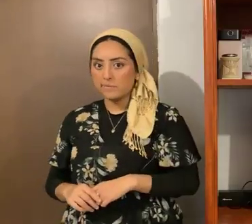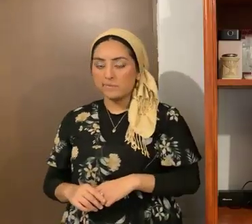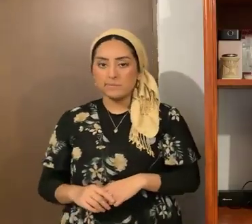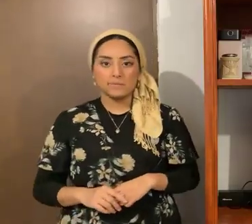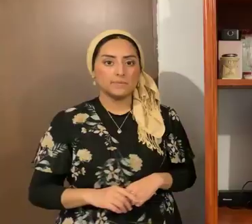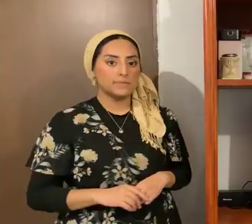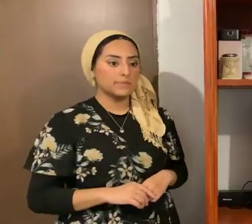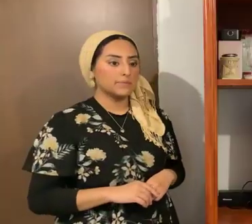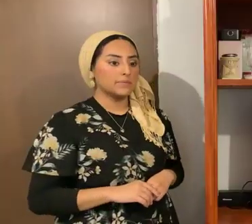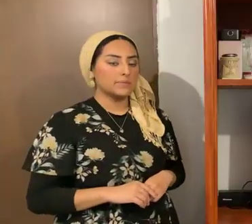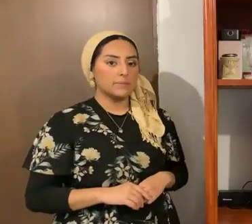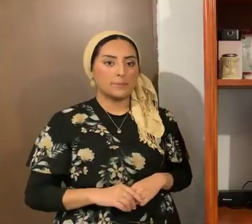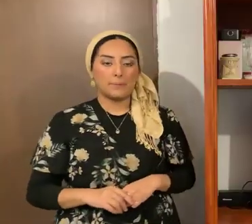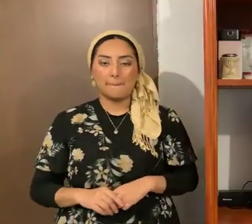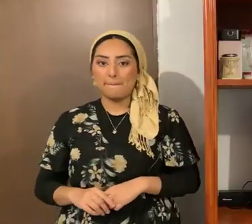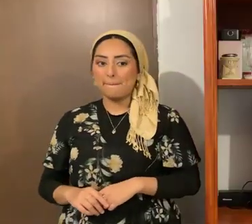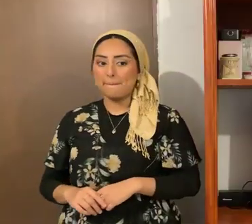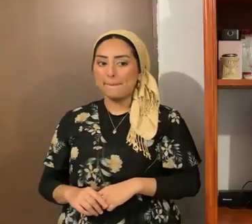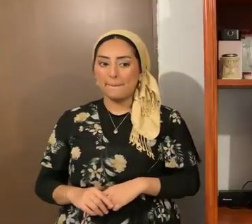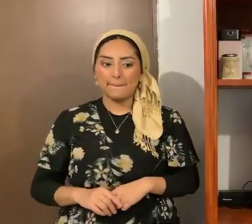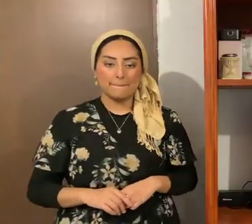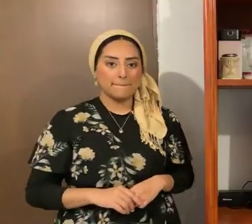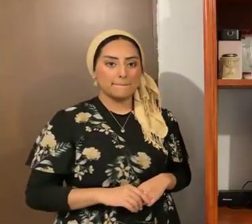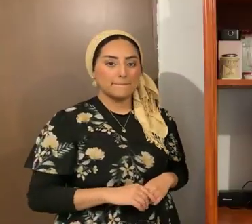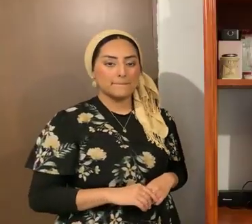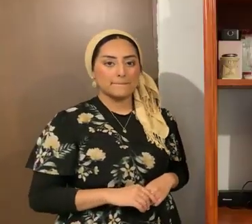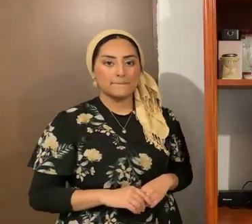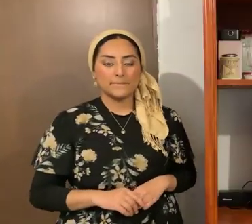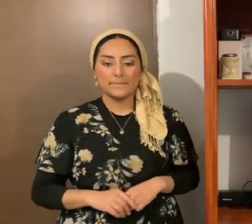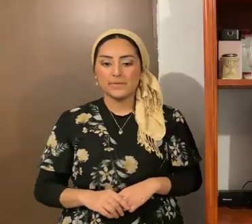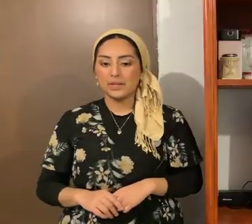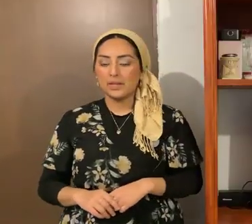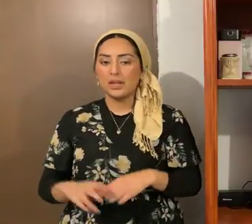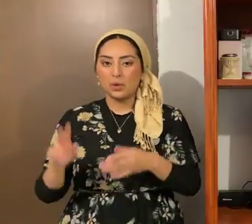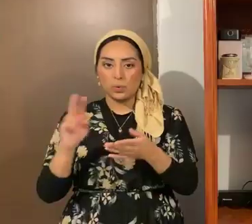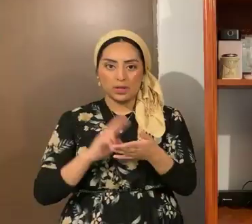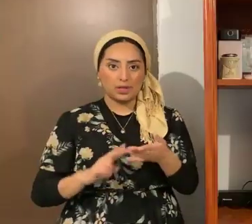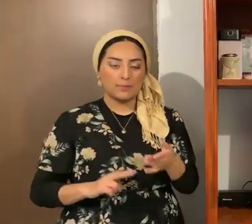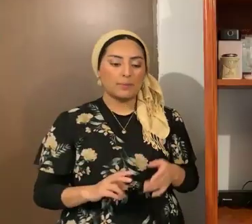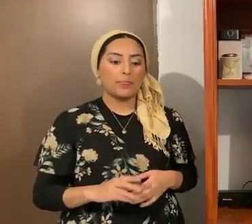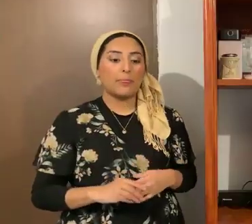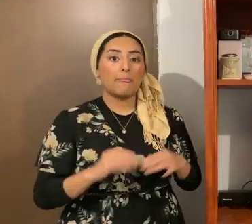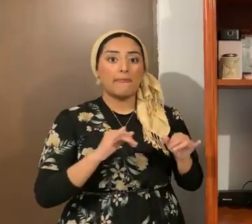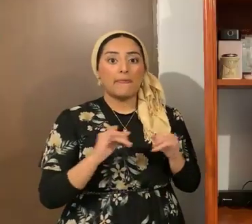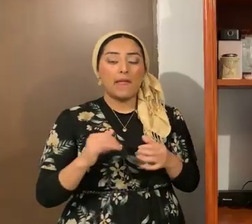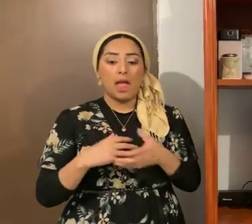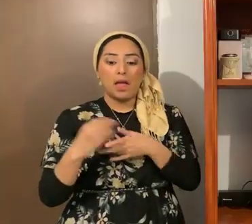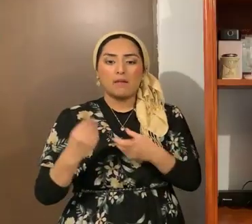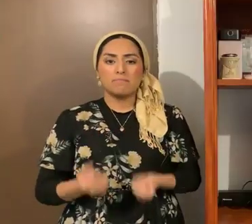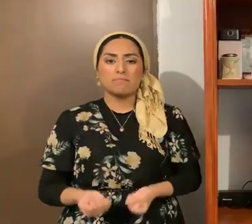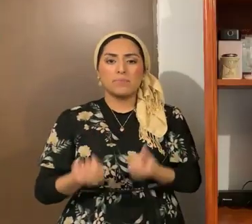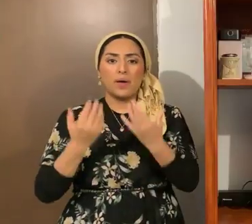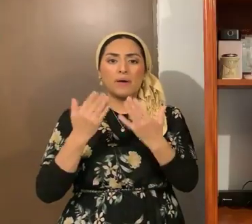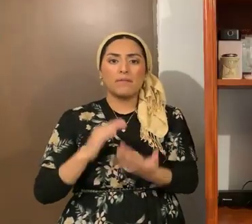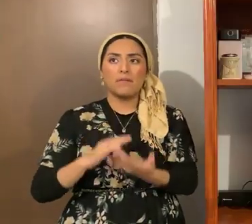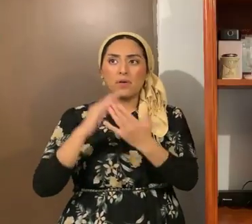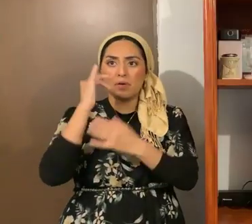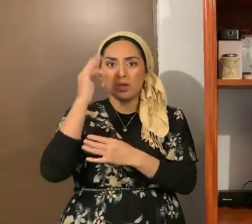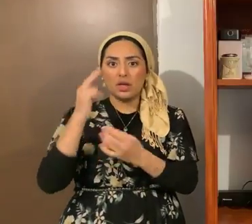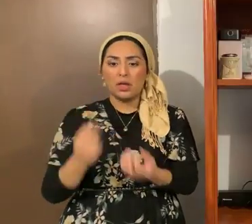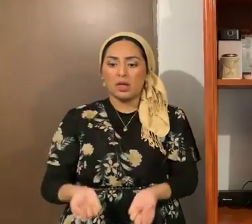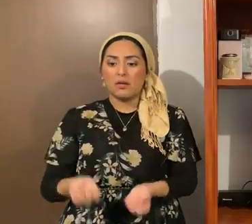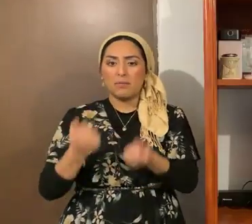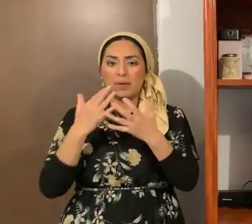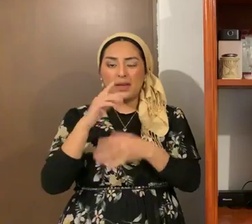Si lo tienen, amados, ahí. A ver, saquen, dale lectura. También salió fuego de delante de Yahweh y consumió